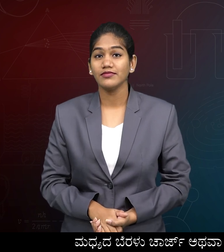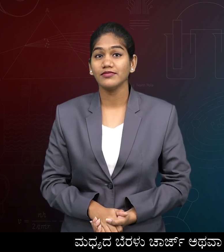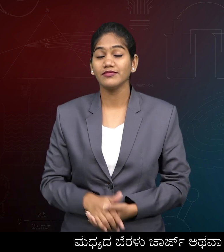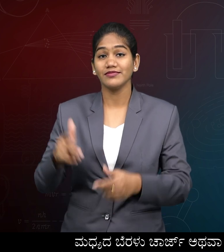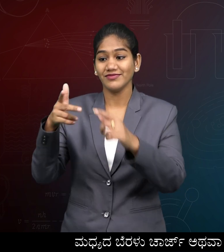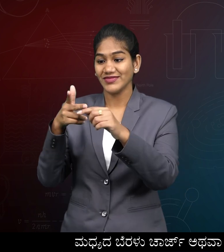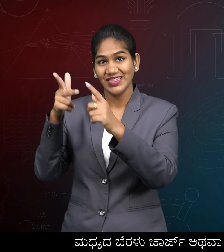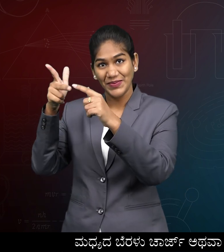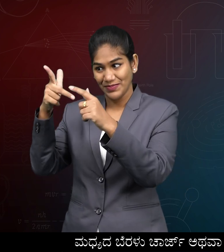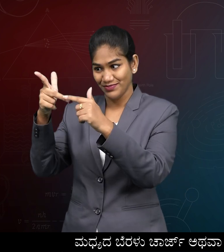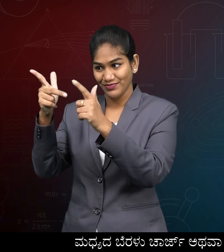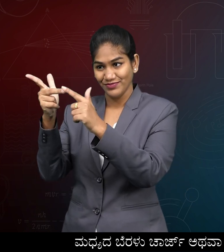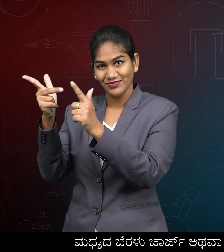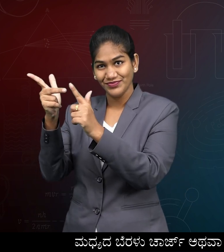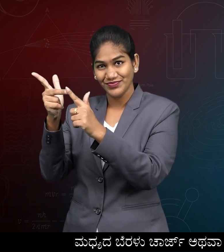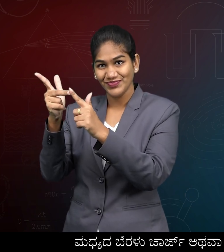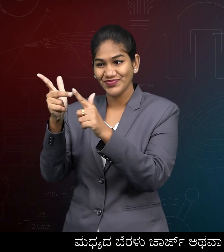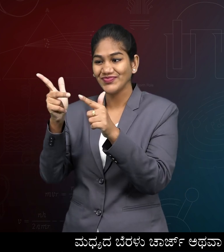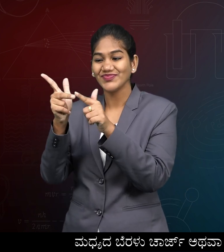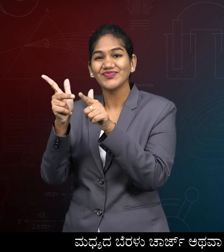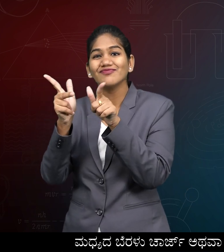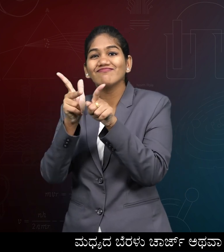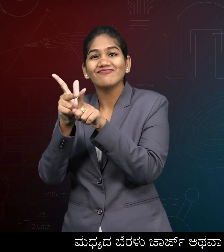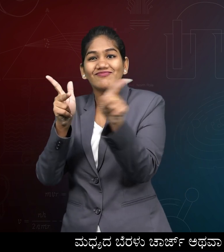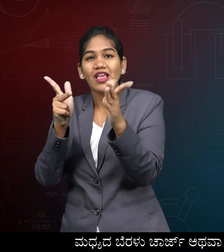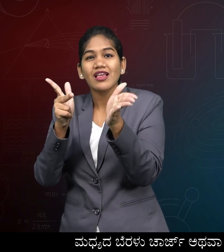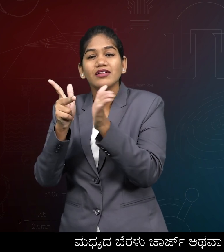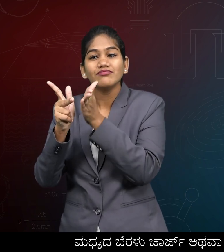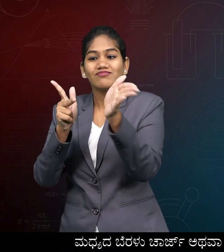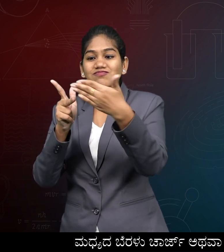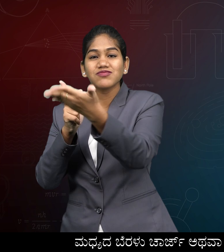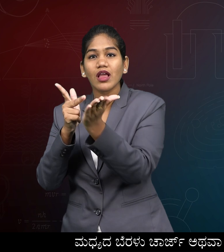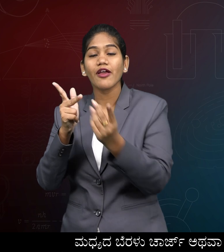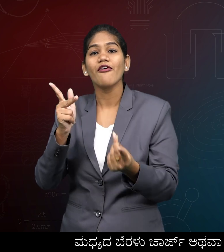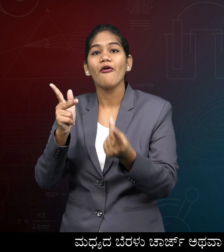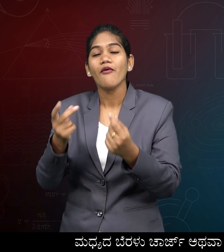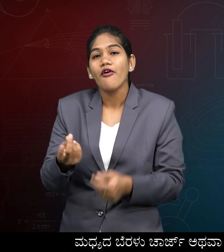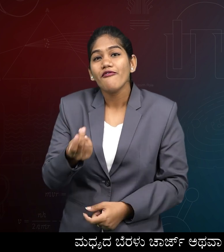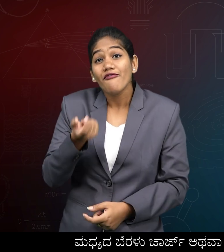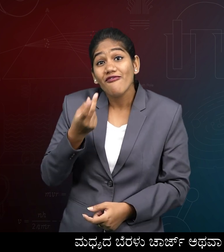ಮಧ್ಯದ ಬೆರಳು ಚಾರ್ಜ್ ಅಥವಾ ಪ್ರವಾಹದ ವೇಗದ ದಿಕ್ಕಿನ ಕಡೆಗೆ ಸೂಚಿಸುತ್ತದೆ.